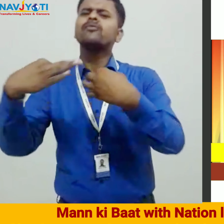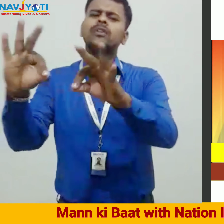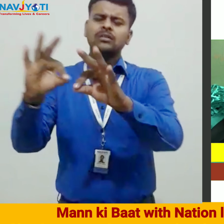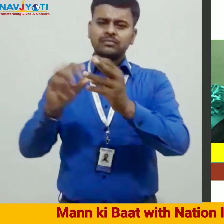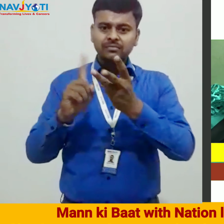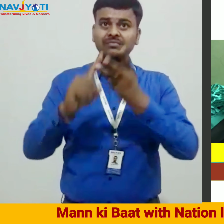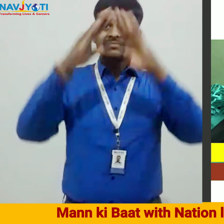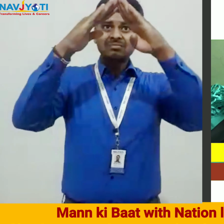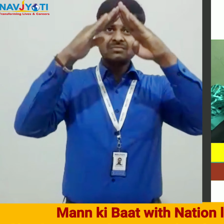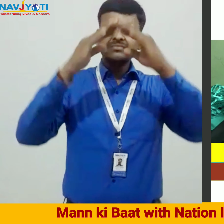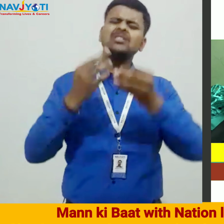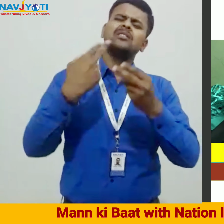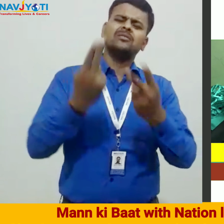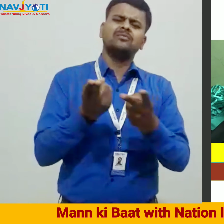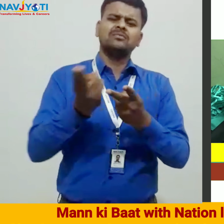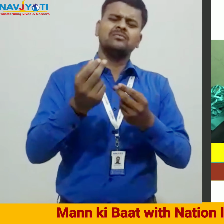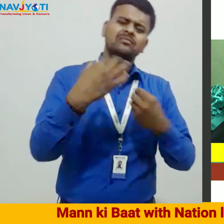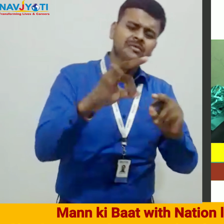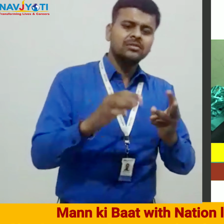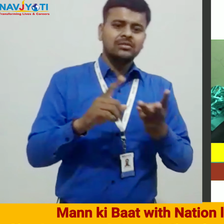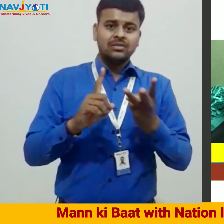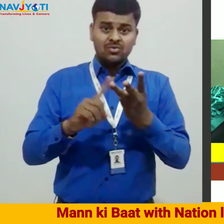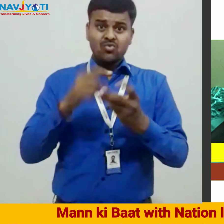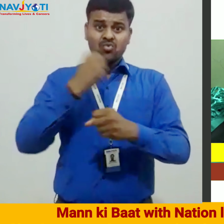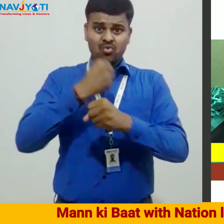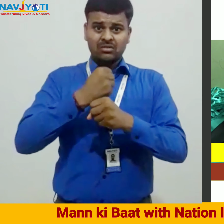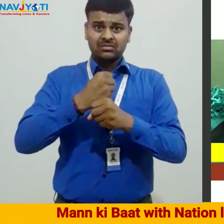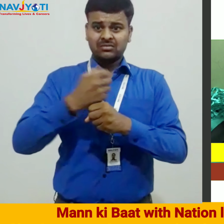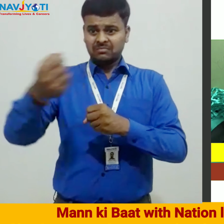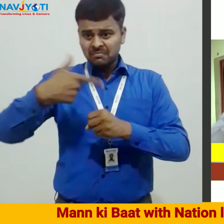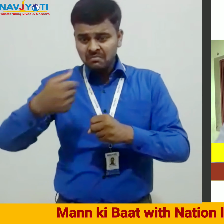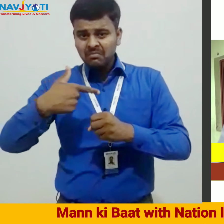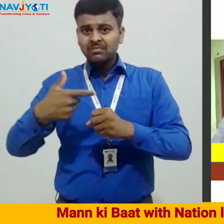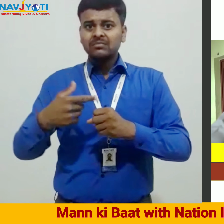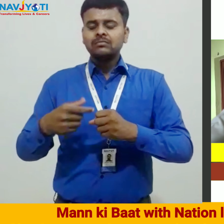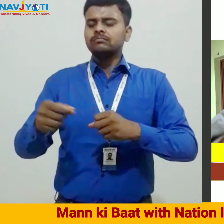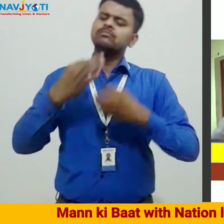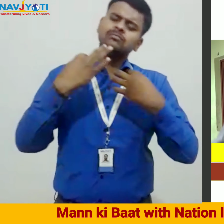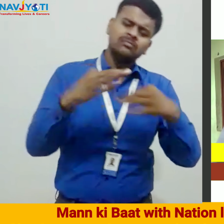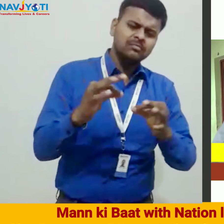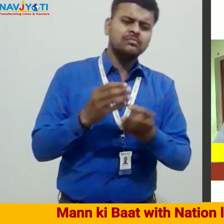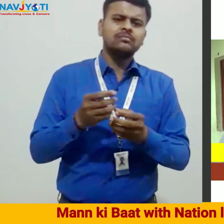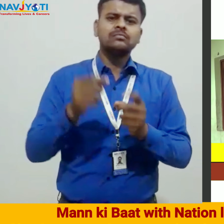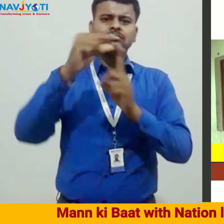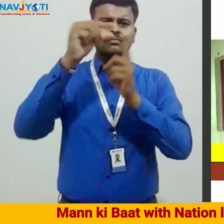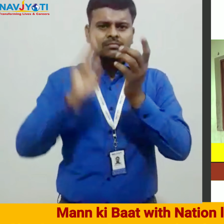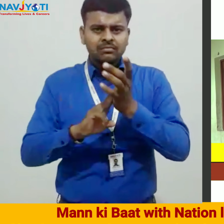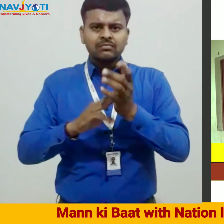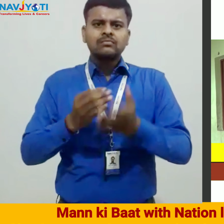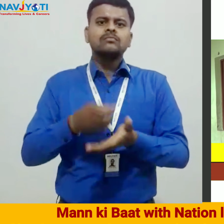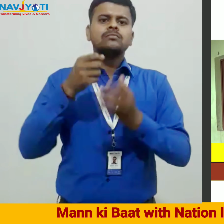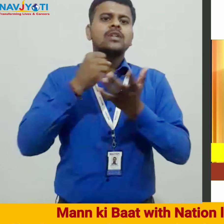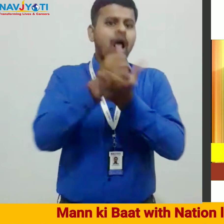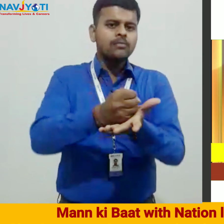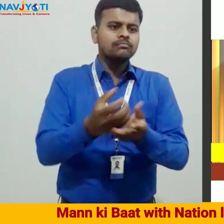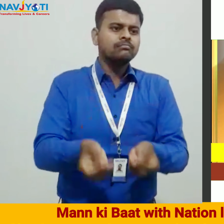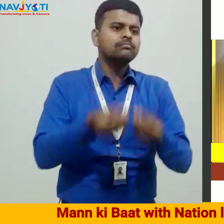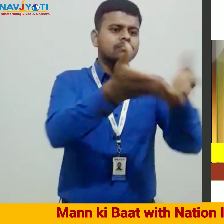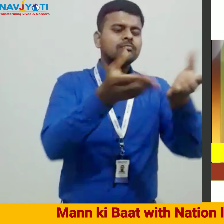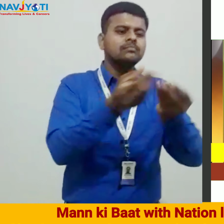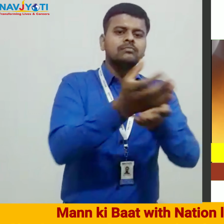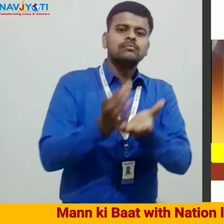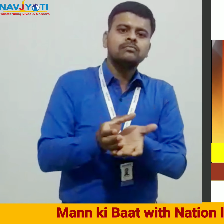है, तो कोई अपनी पूरी पेंशन या पुरस्कार में मिली राशि को पीएम केयर्स में जमा करा रहा है।